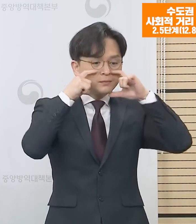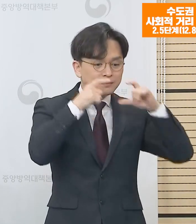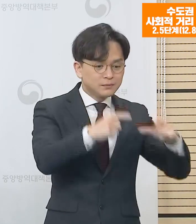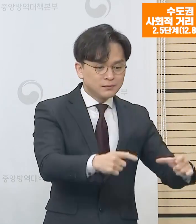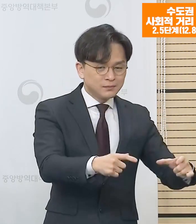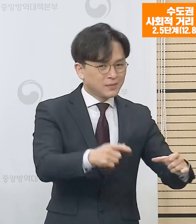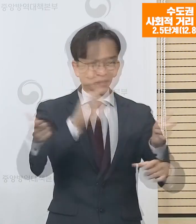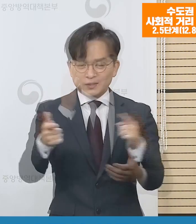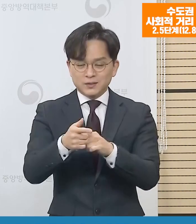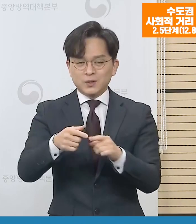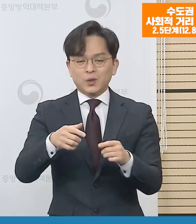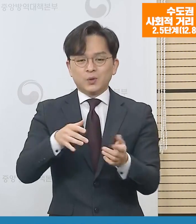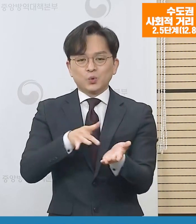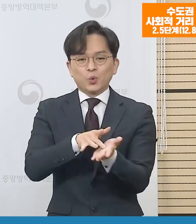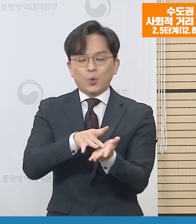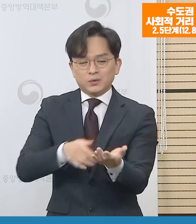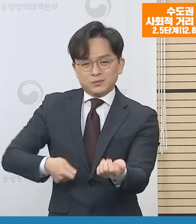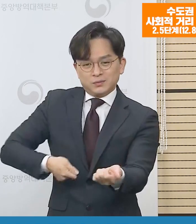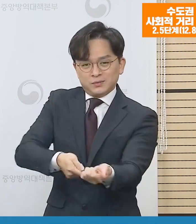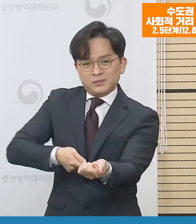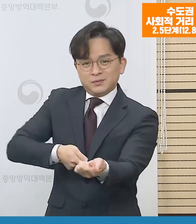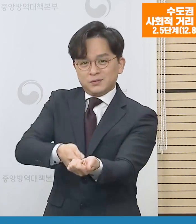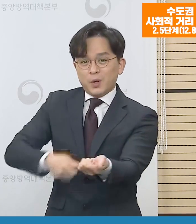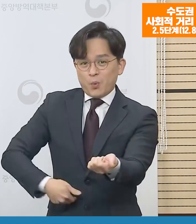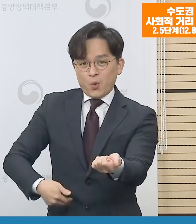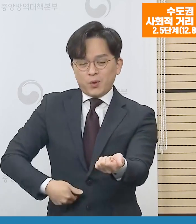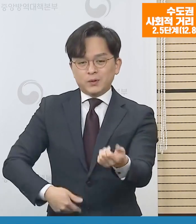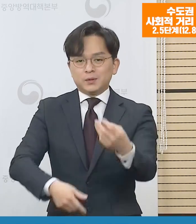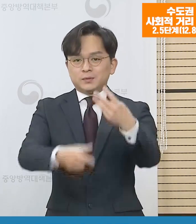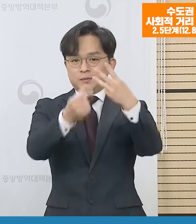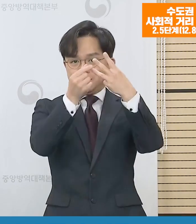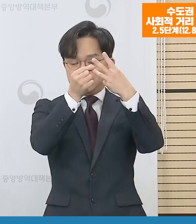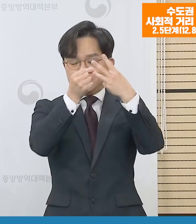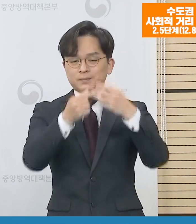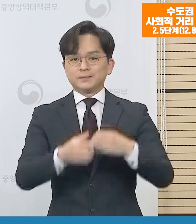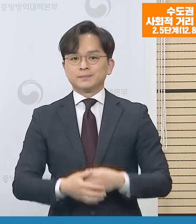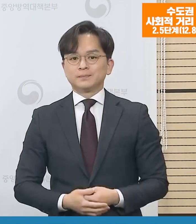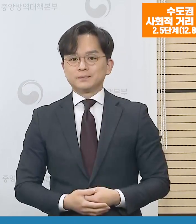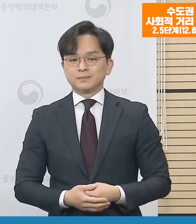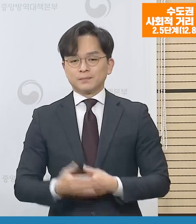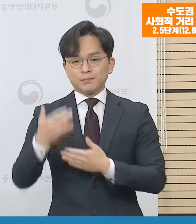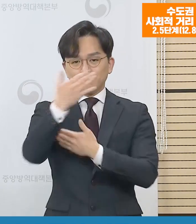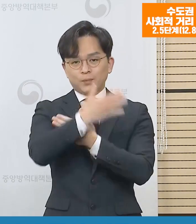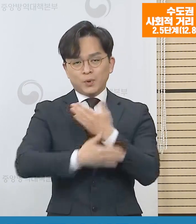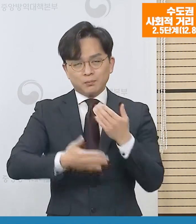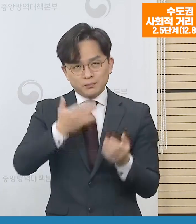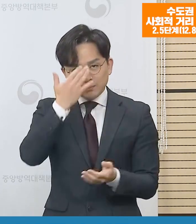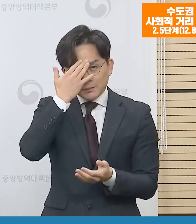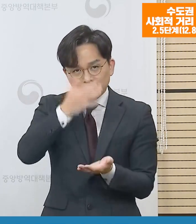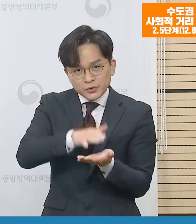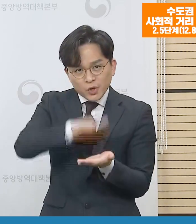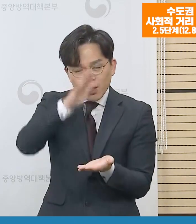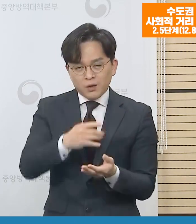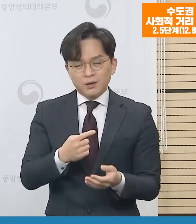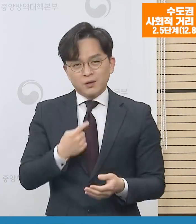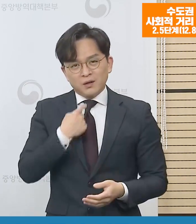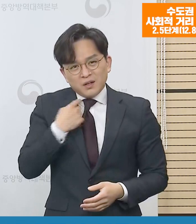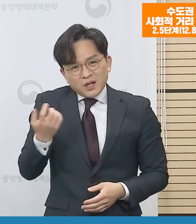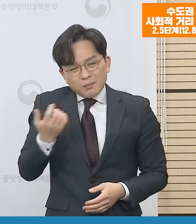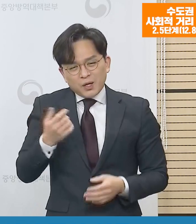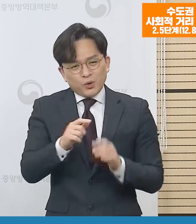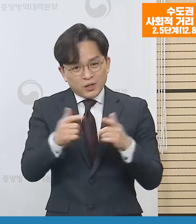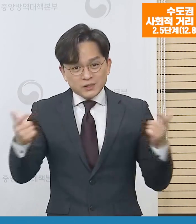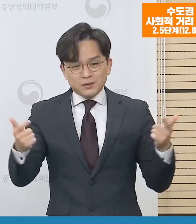주시기를 바랍니다. 셋째는 발열, 호흡기 증상 등 의심 증상이 있을 때는 선별진료소 그리고 오늘부터